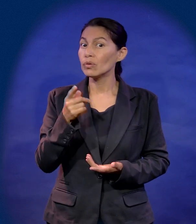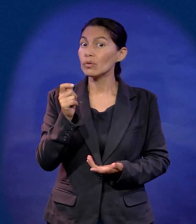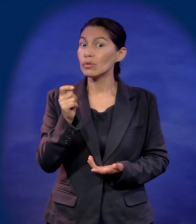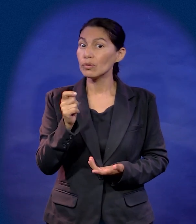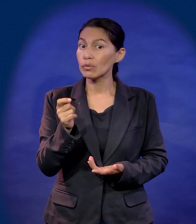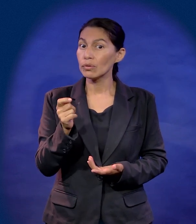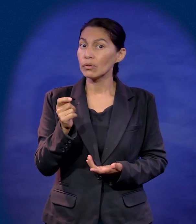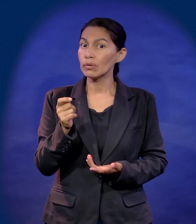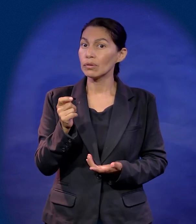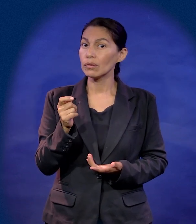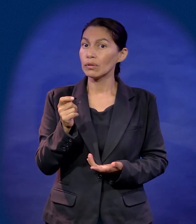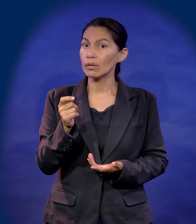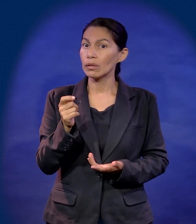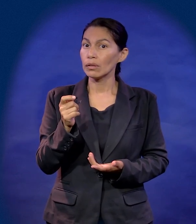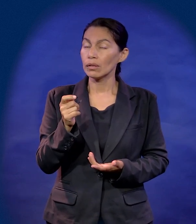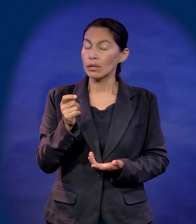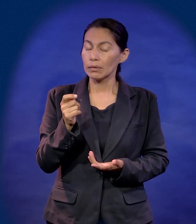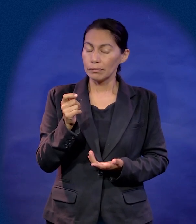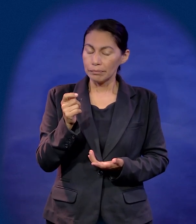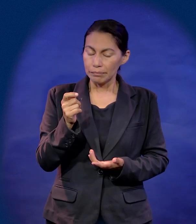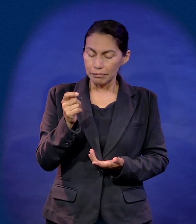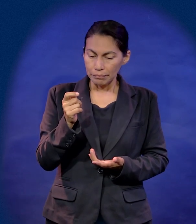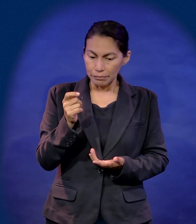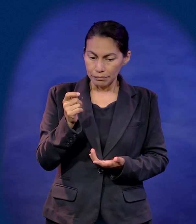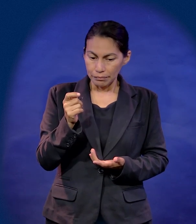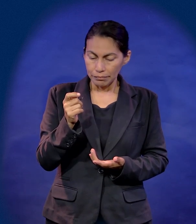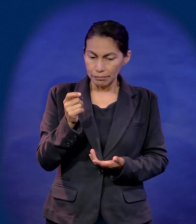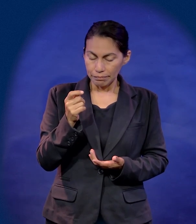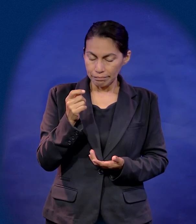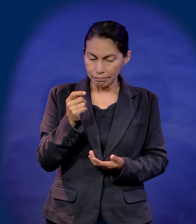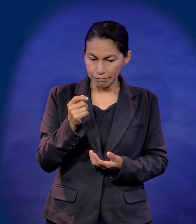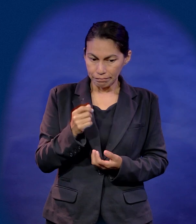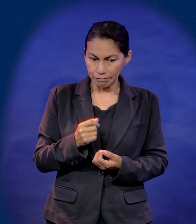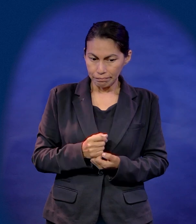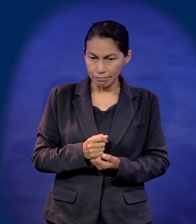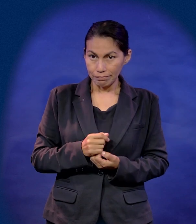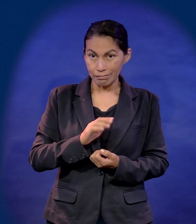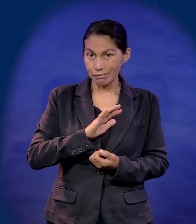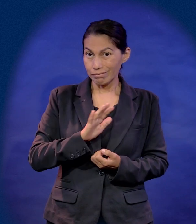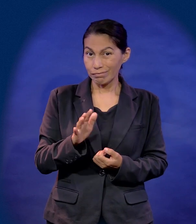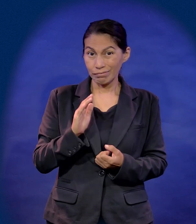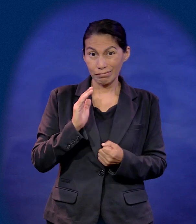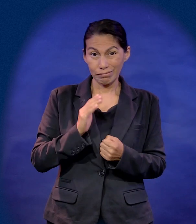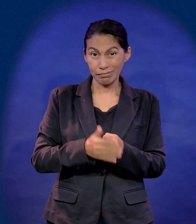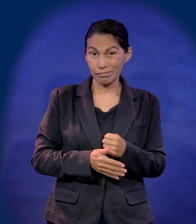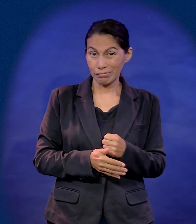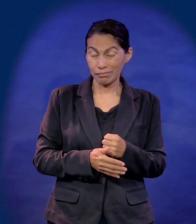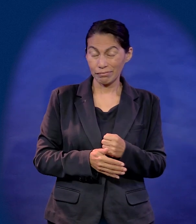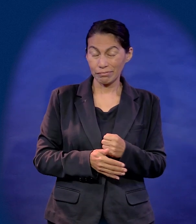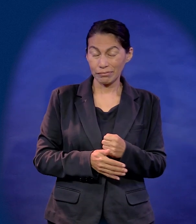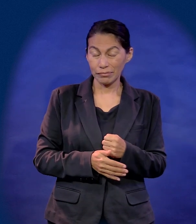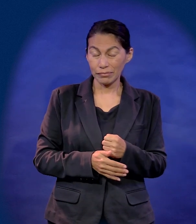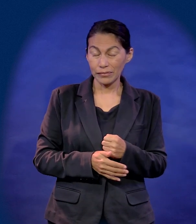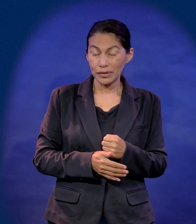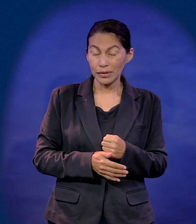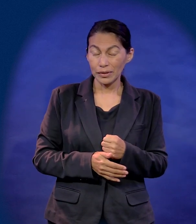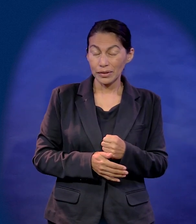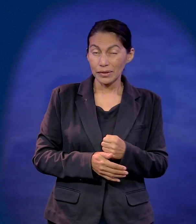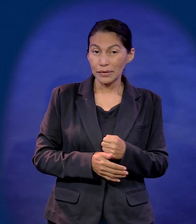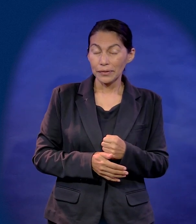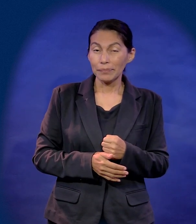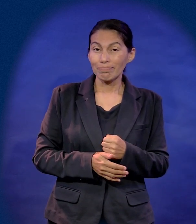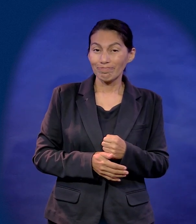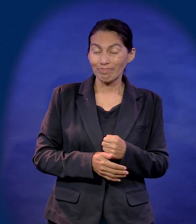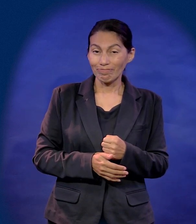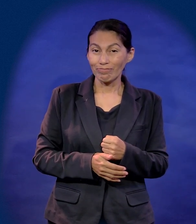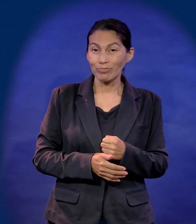sola, ¿y tu novio? Y se baja la mirada y me dice, pastor, terminamos.